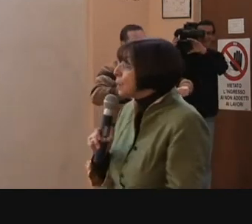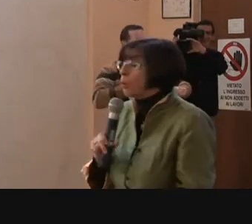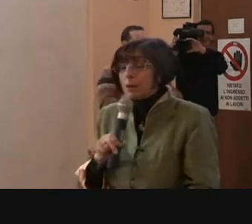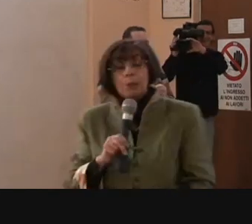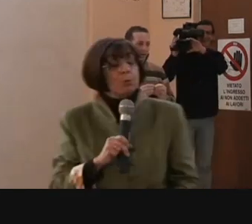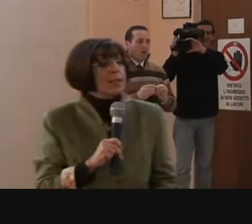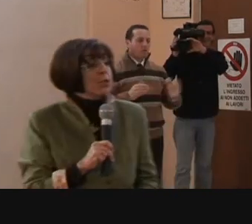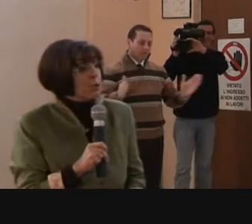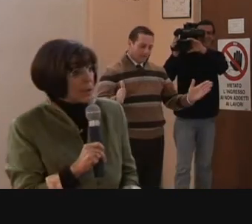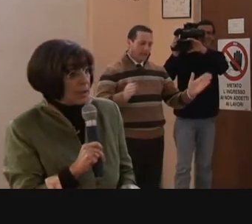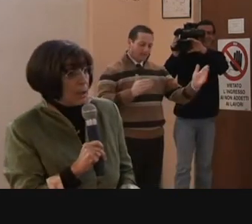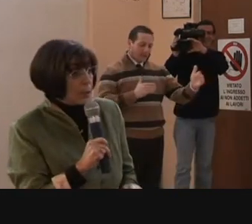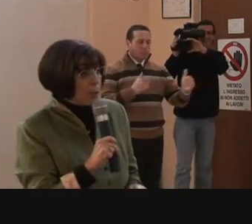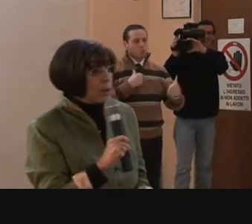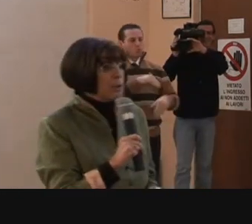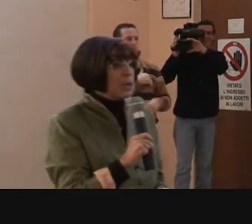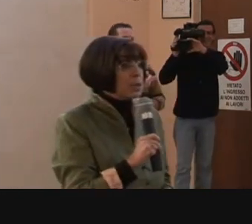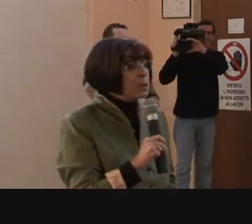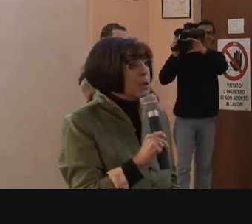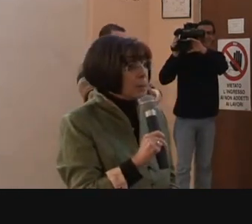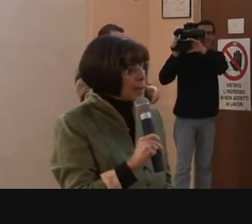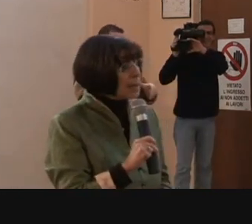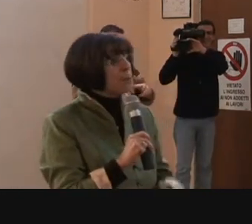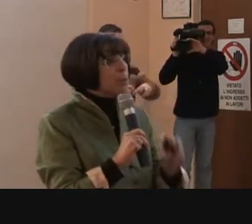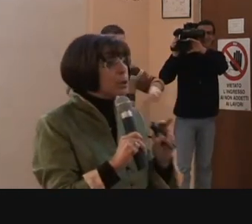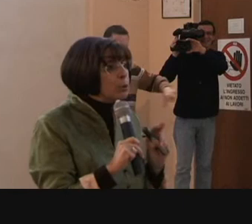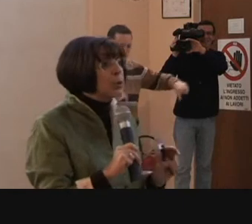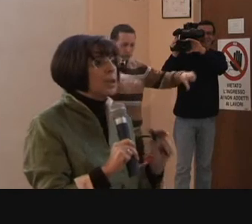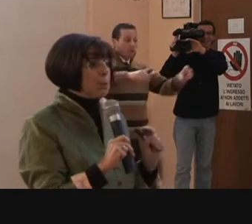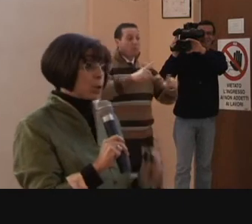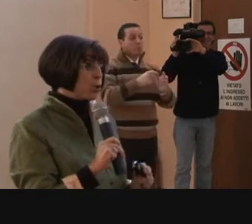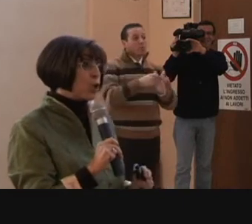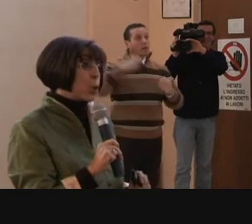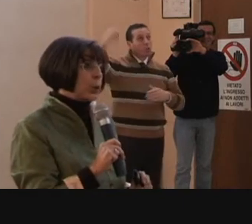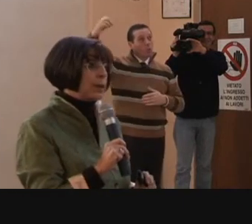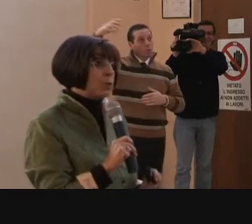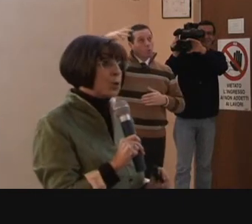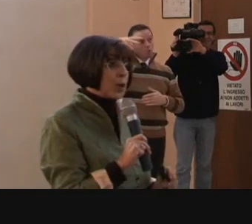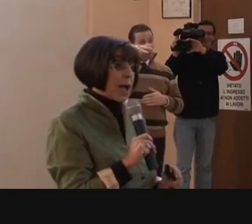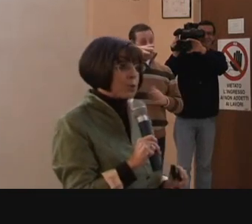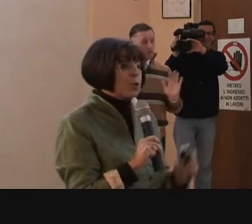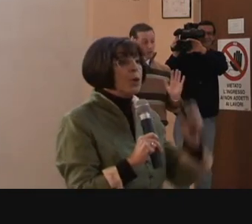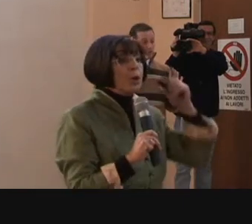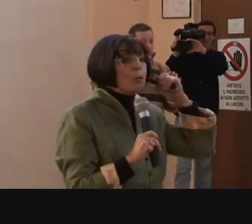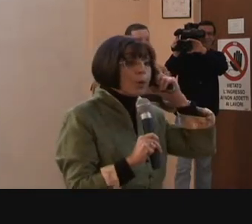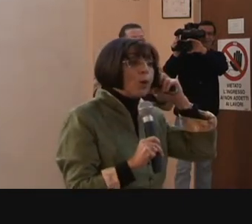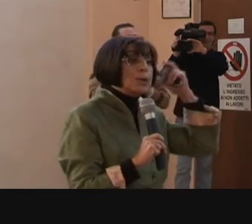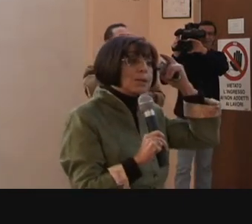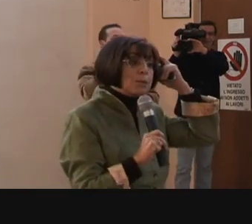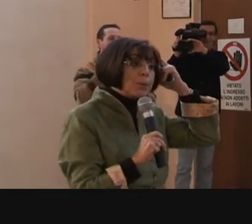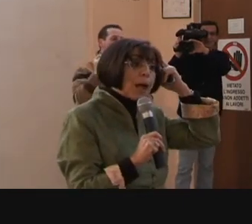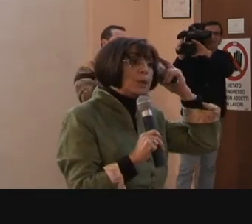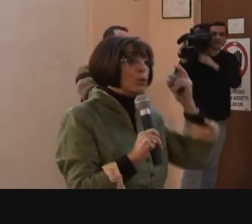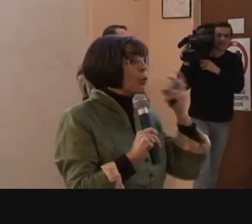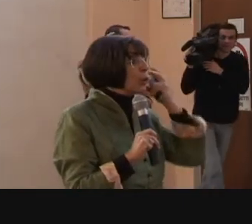e una buona illuminazione. Una buona illuminazione perché per tutte le persone sorde, in questo caso, però che